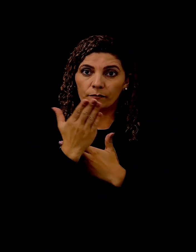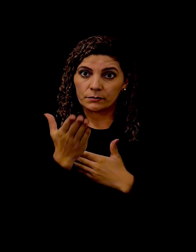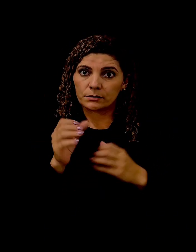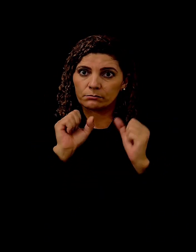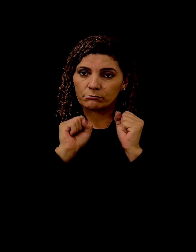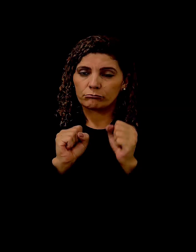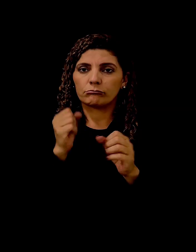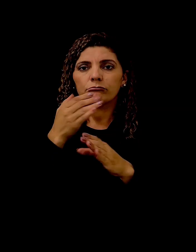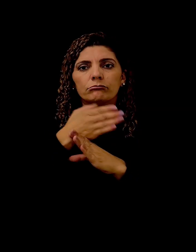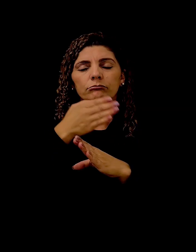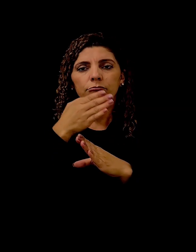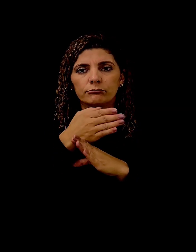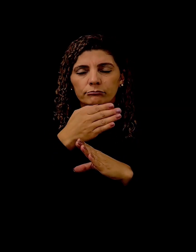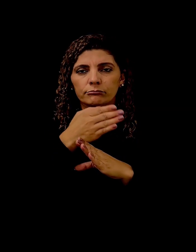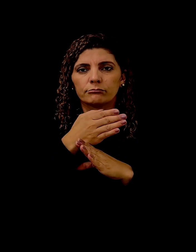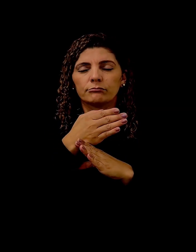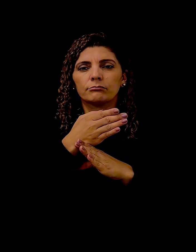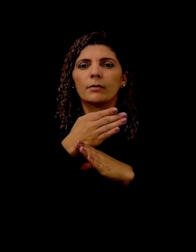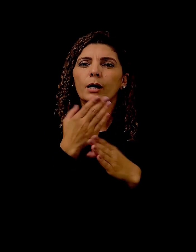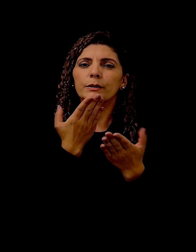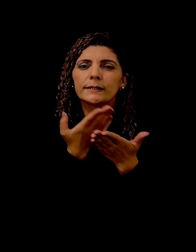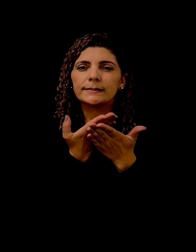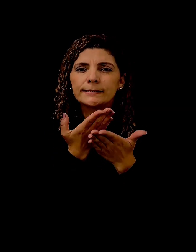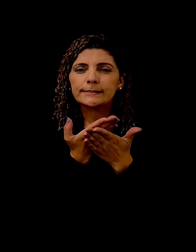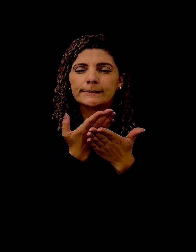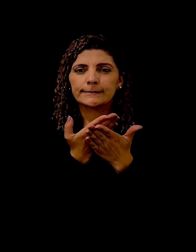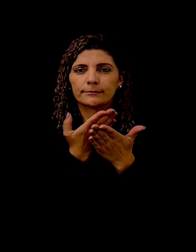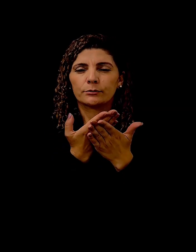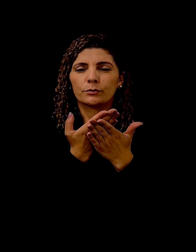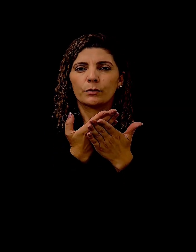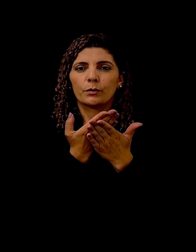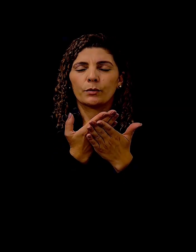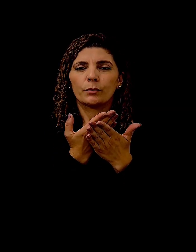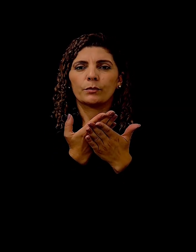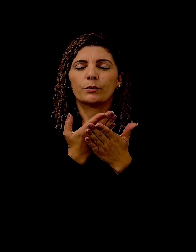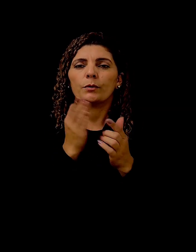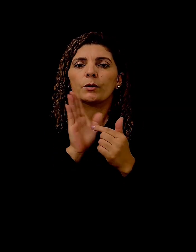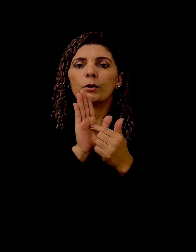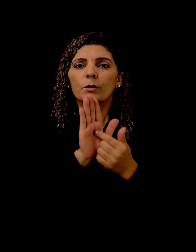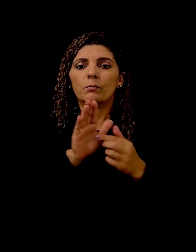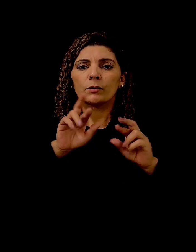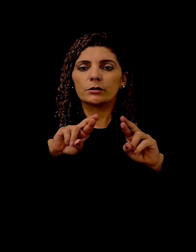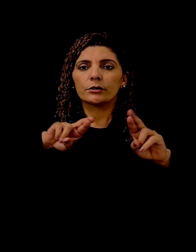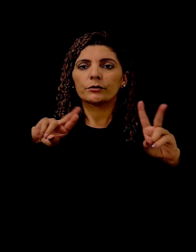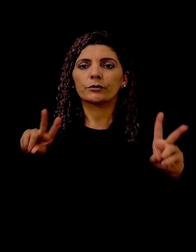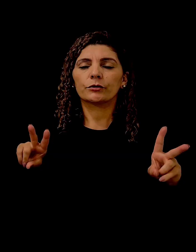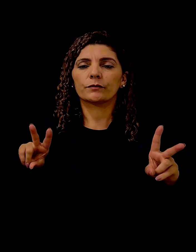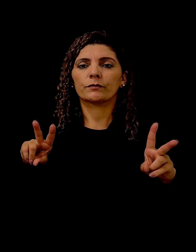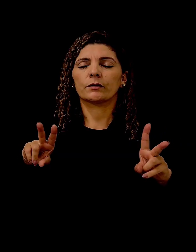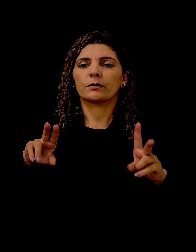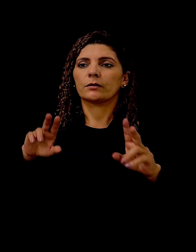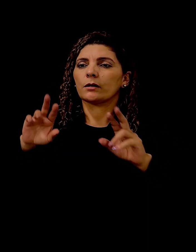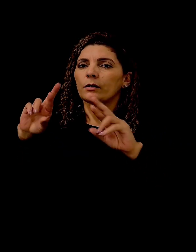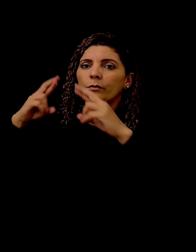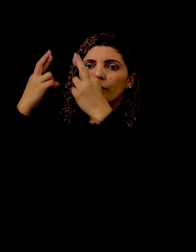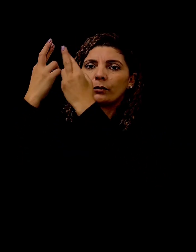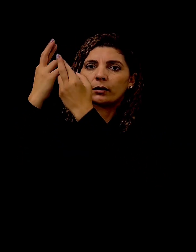participar desse estudo bíblico que mostra a diferença entre o reino de Deus e o reino dos céus.